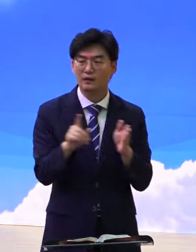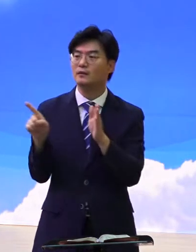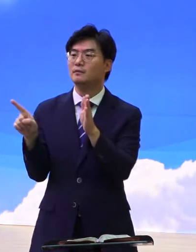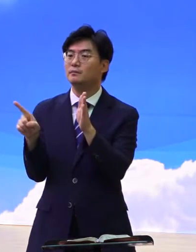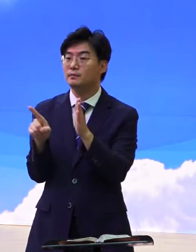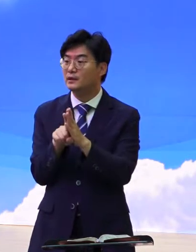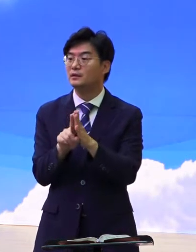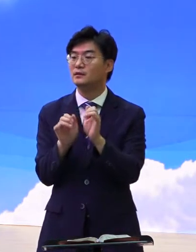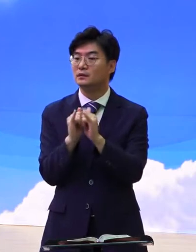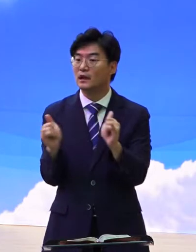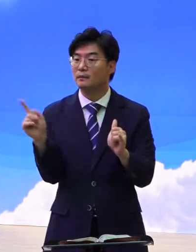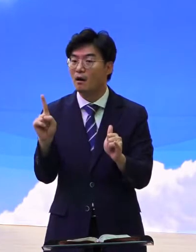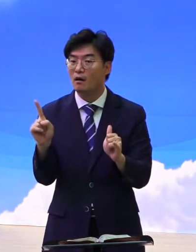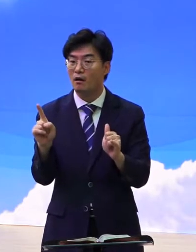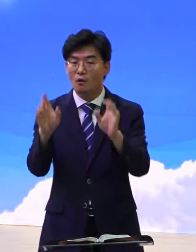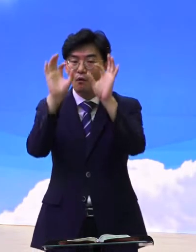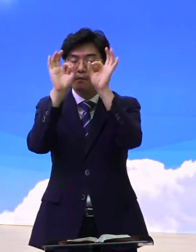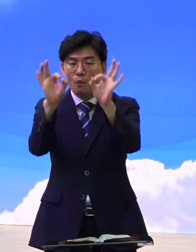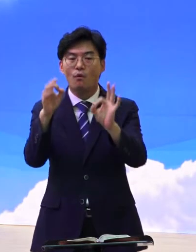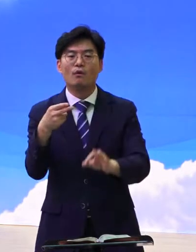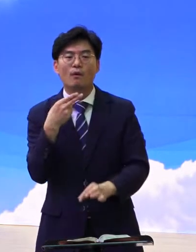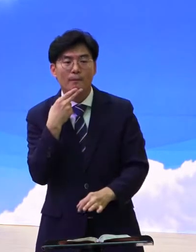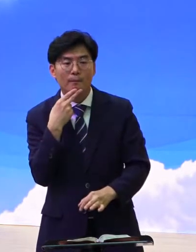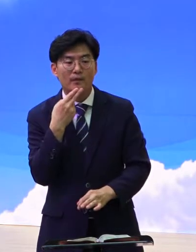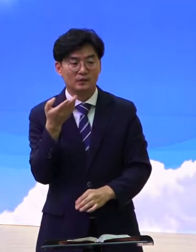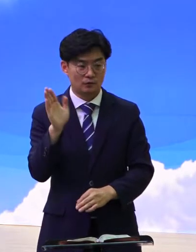신앙은 보지 않고도 믿는 것입니다.